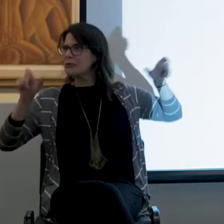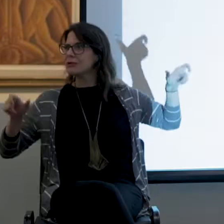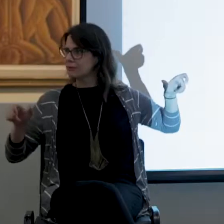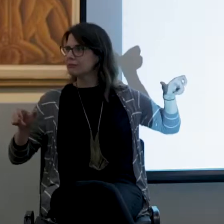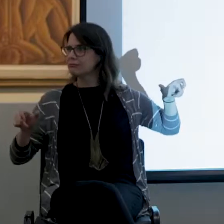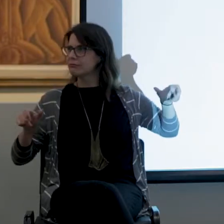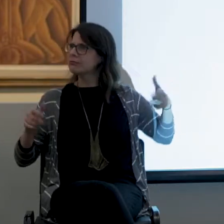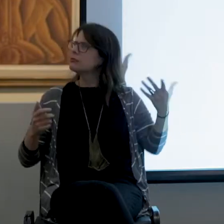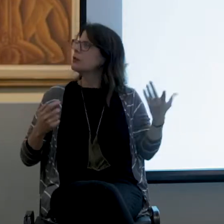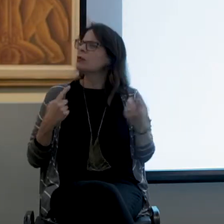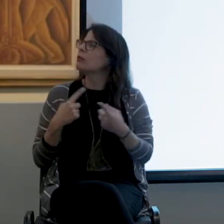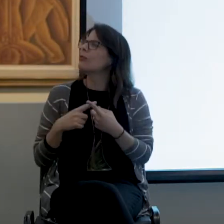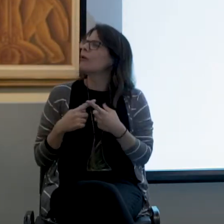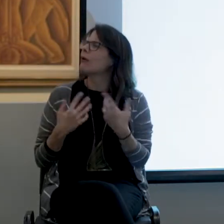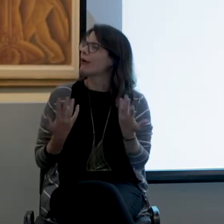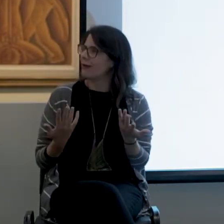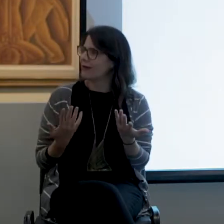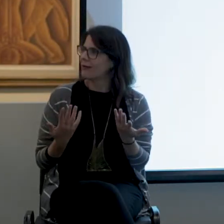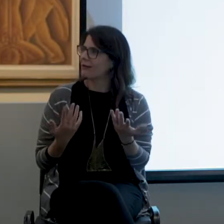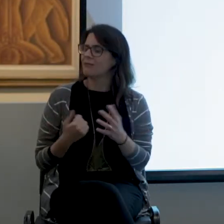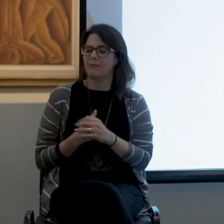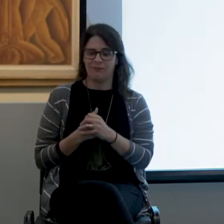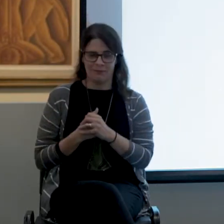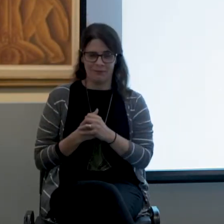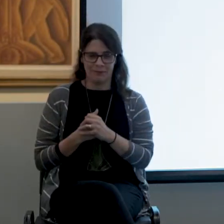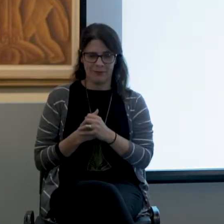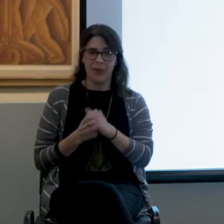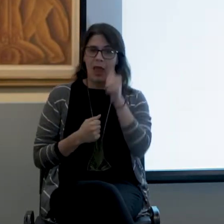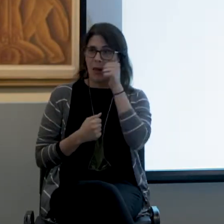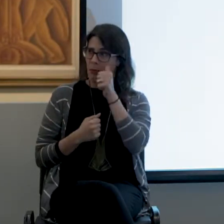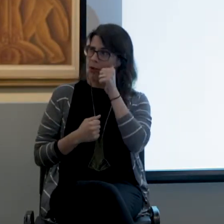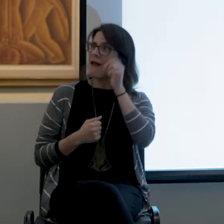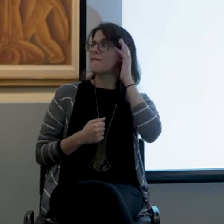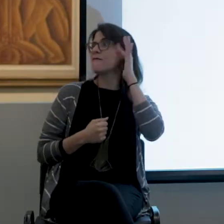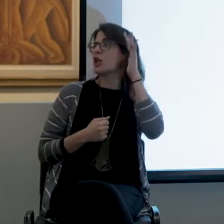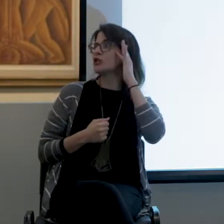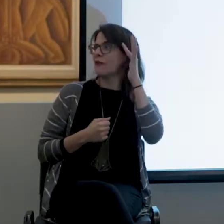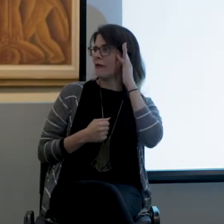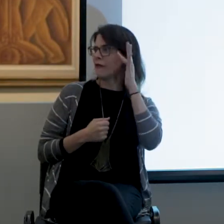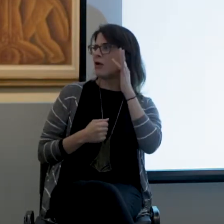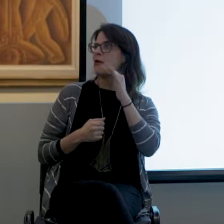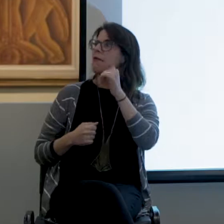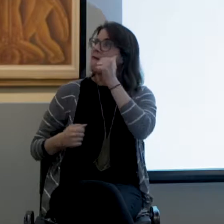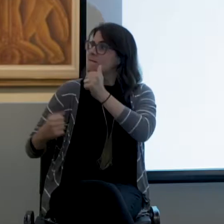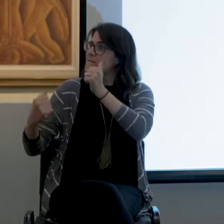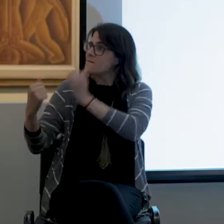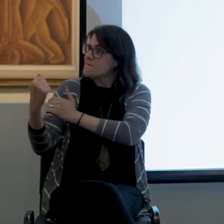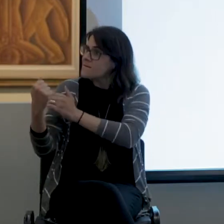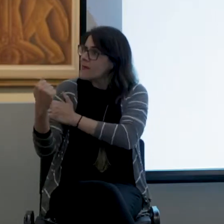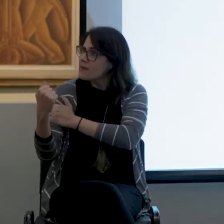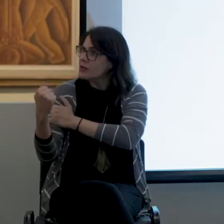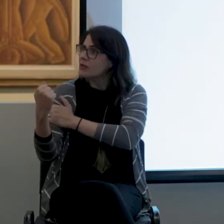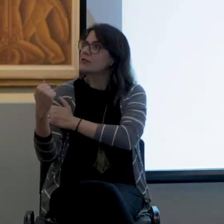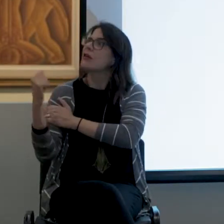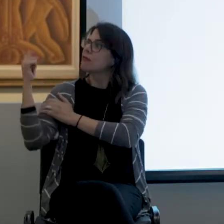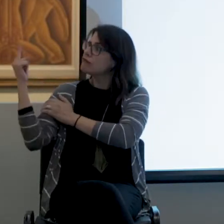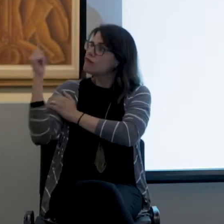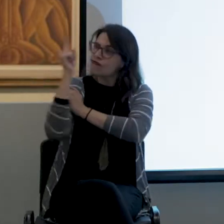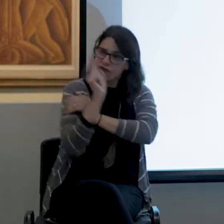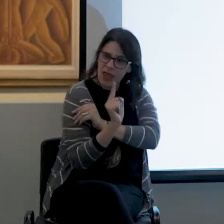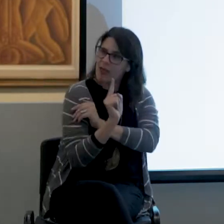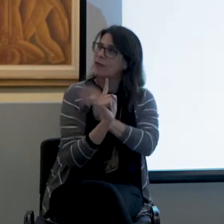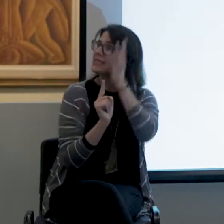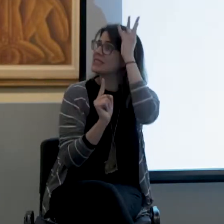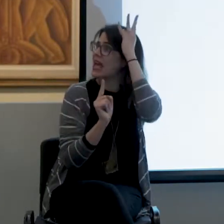Uma filósofa feminista vem fazer uma palestra no Sesc e parece que a gente está vendo a Inquisição de novo. Os caras, inclusive, se vestem daquele jeito,